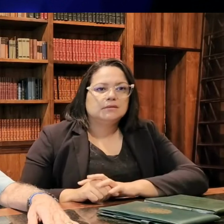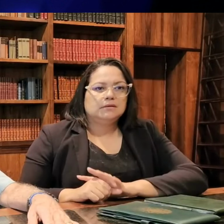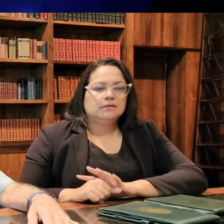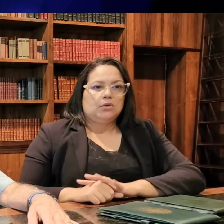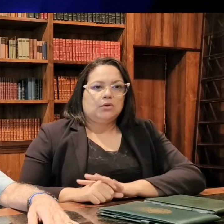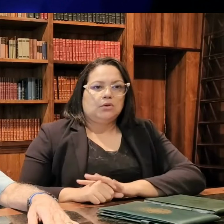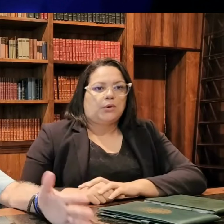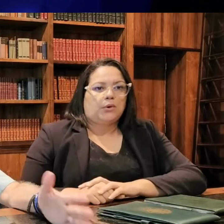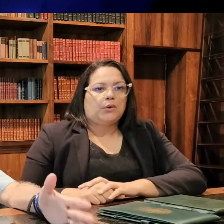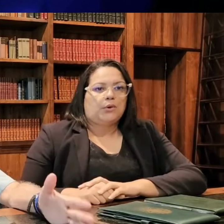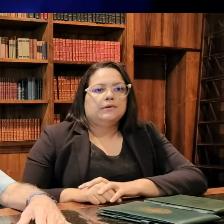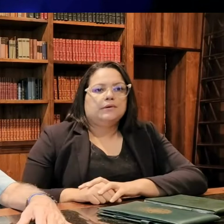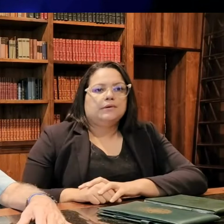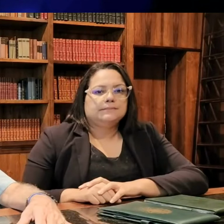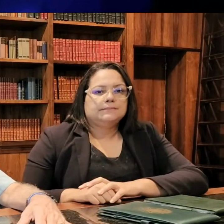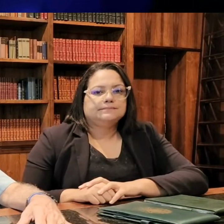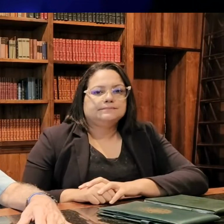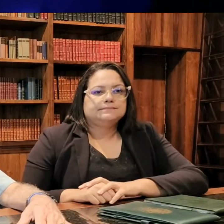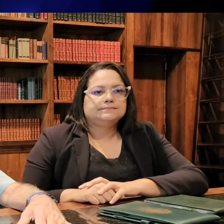Emociona.